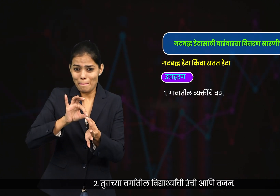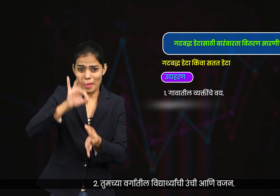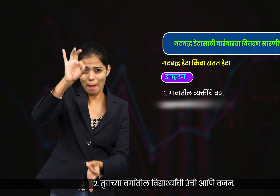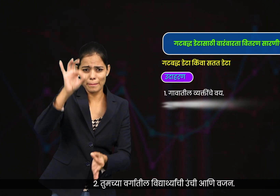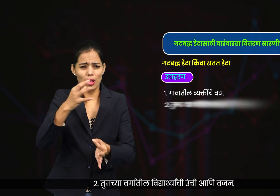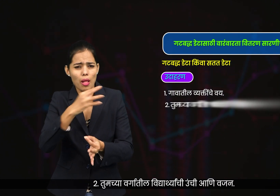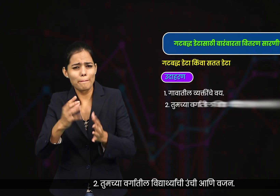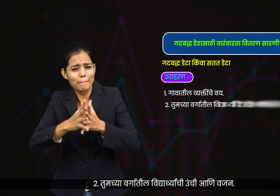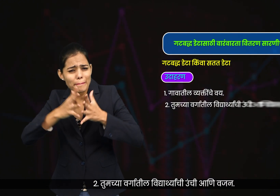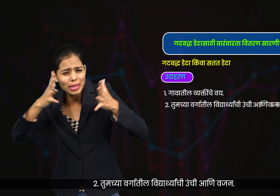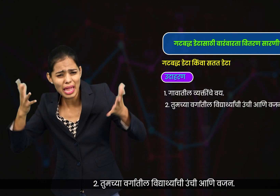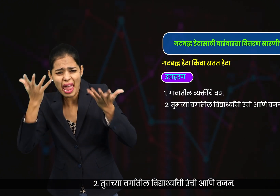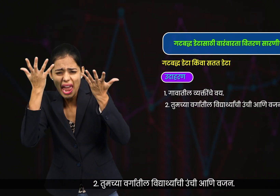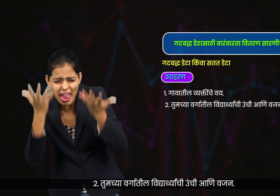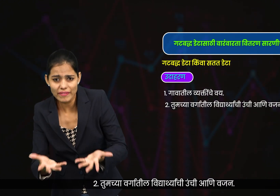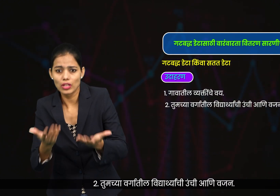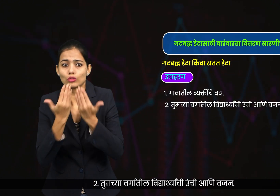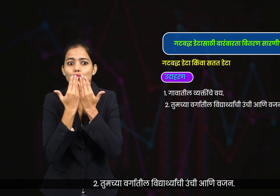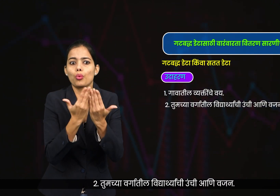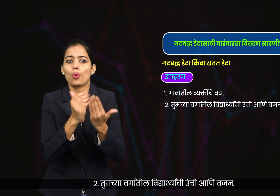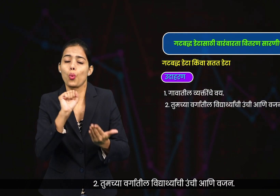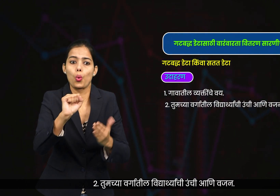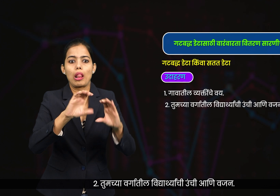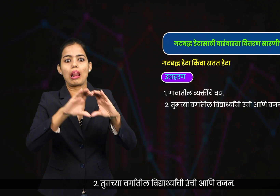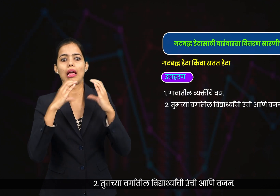तुमच्या वर्गातील विद्यार्थ्यांची उंची आणि वजन.